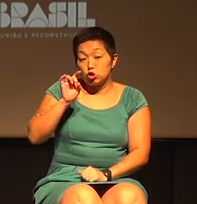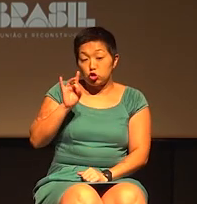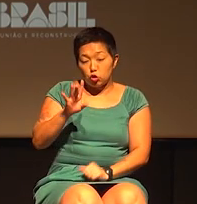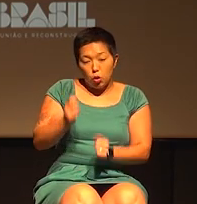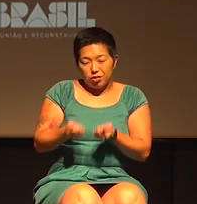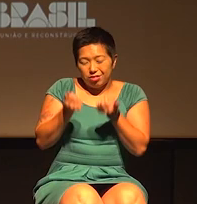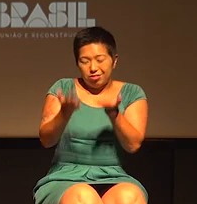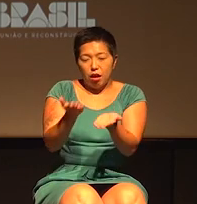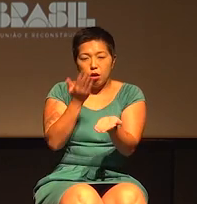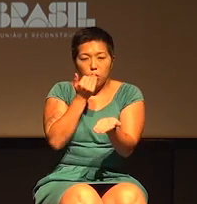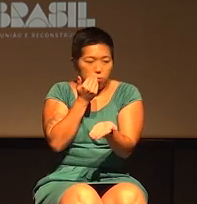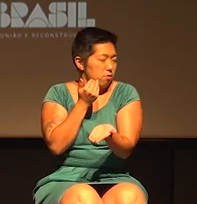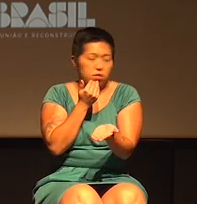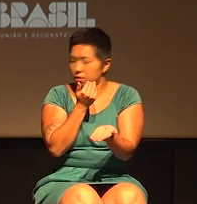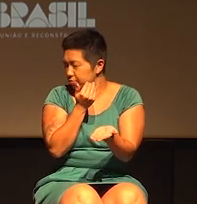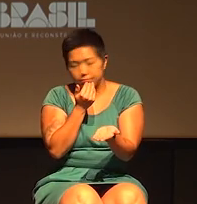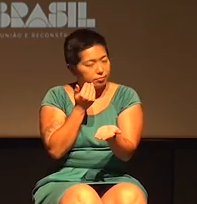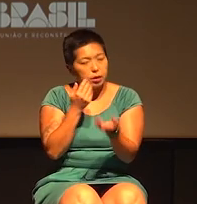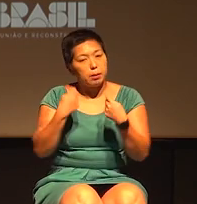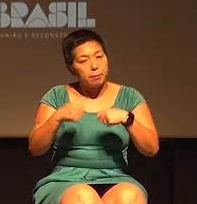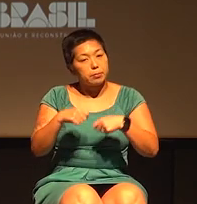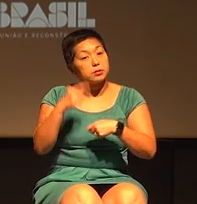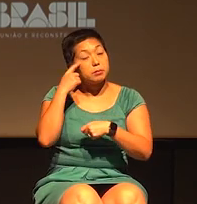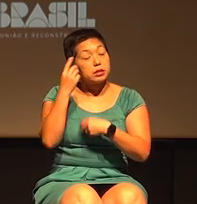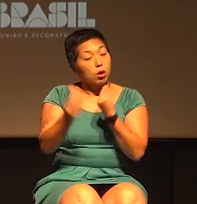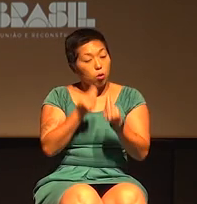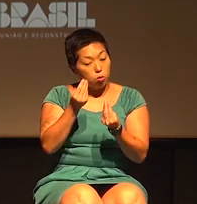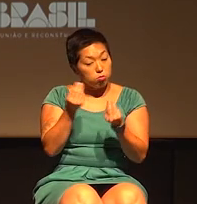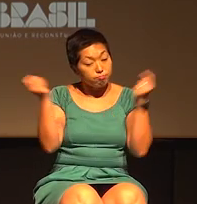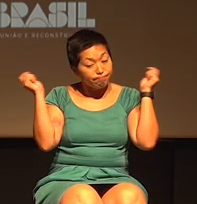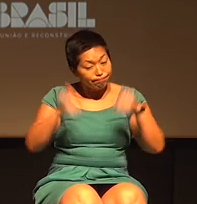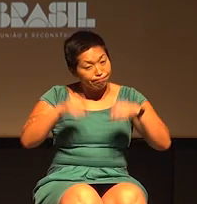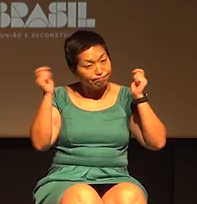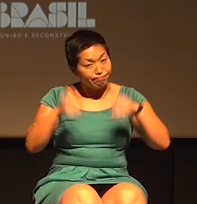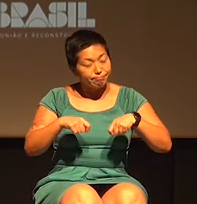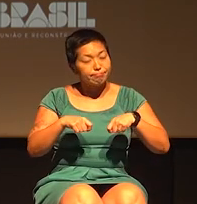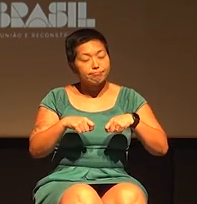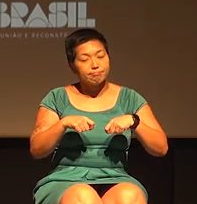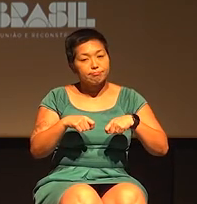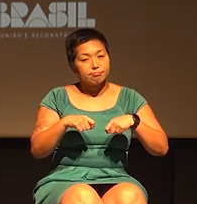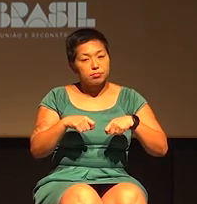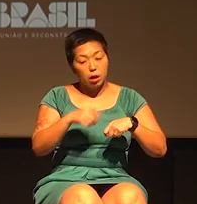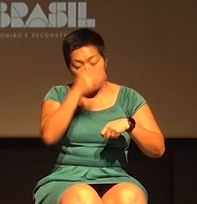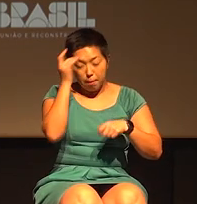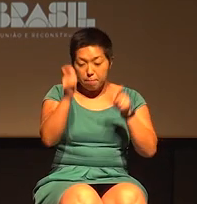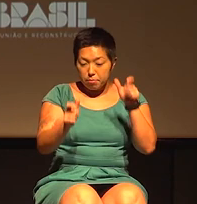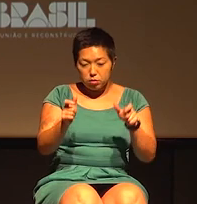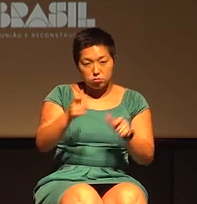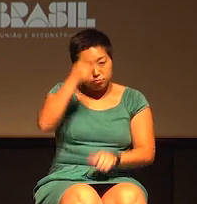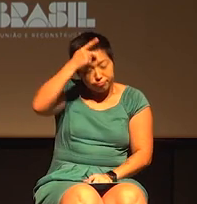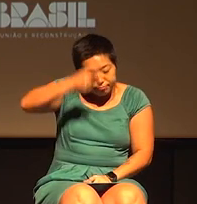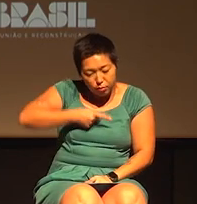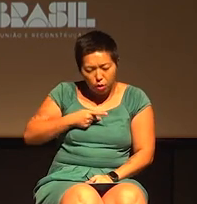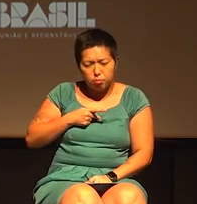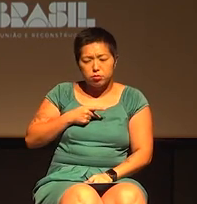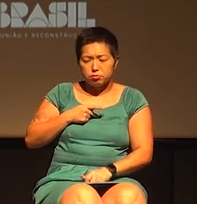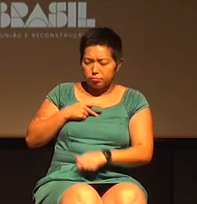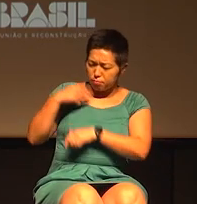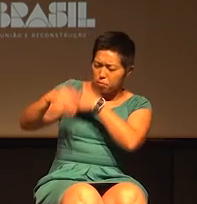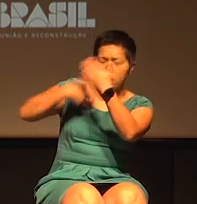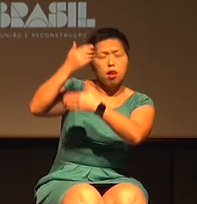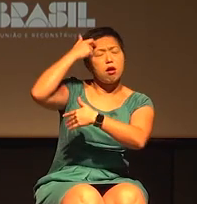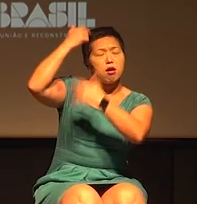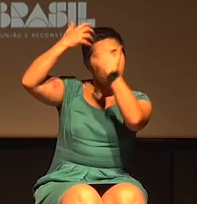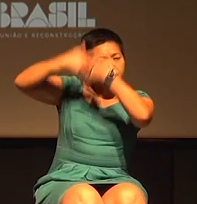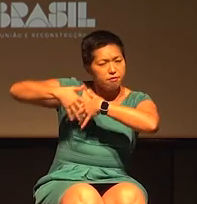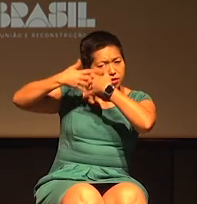dar comida né você precisa dar também condições de da pessoa se desenvolver pensar pensar o